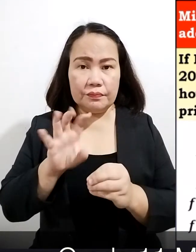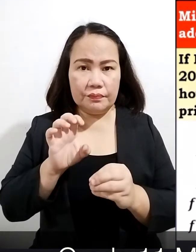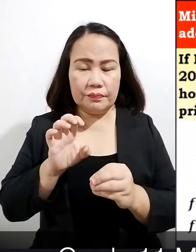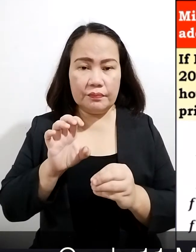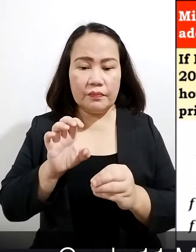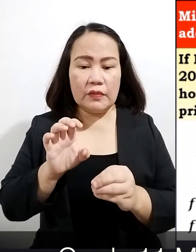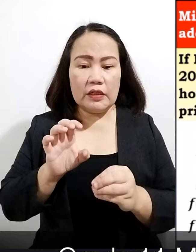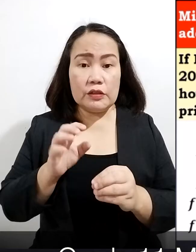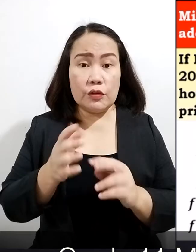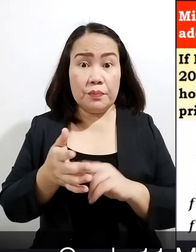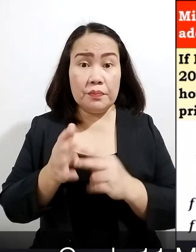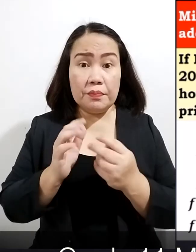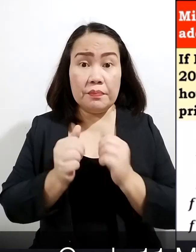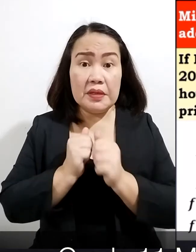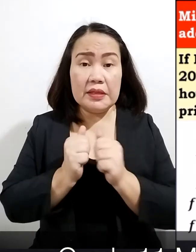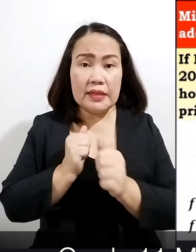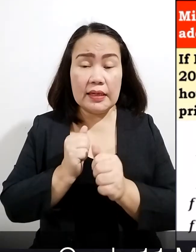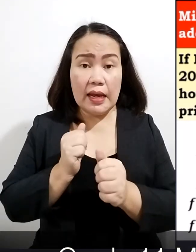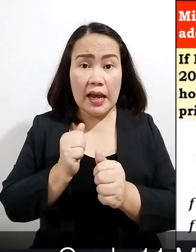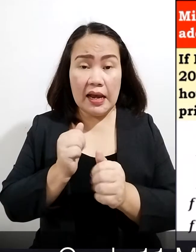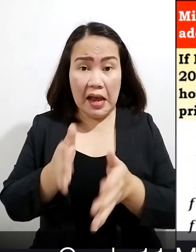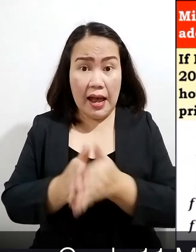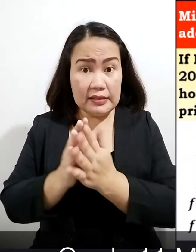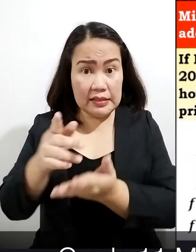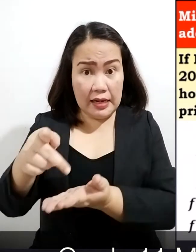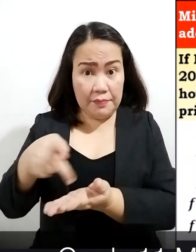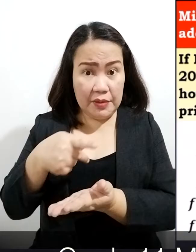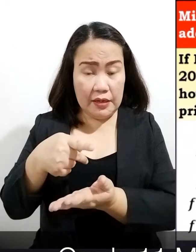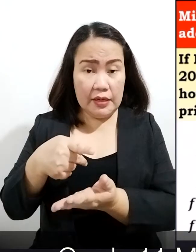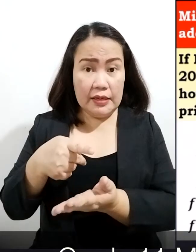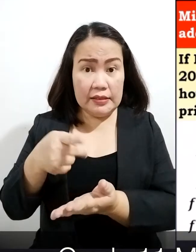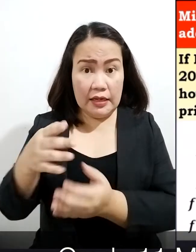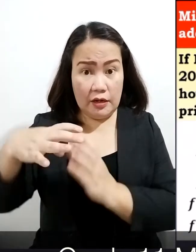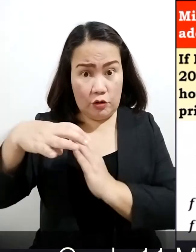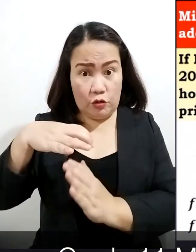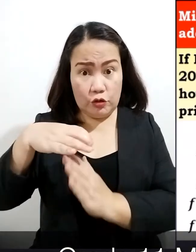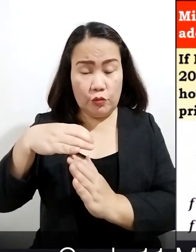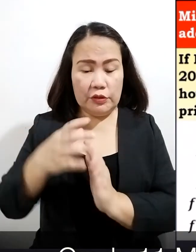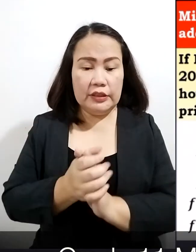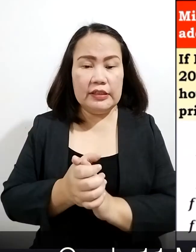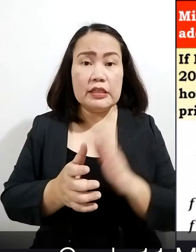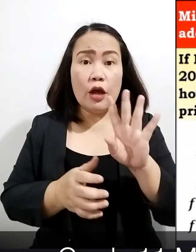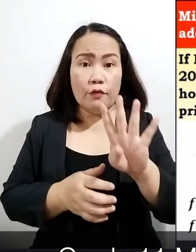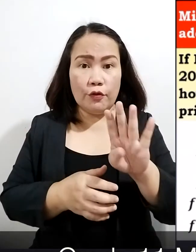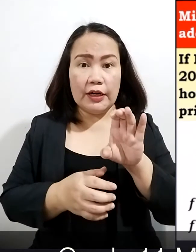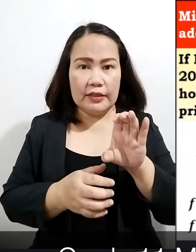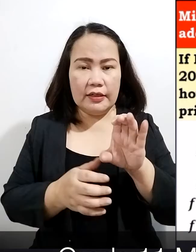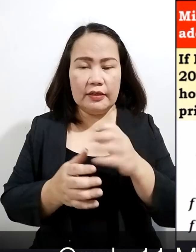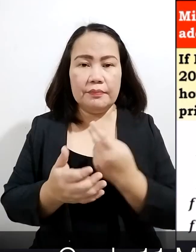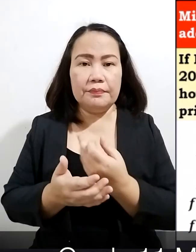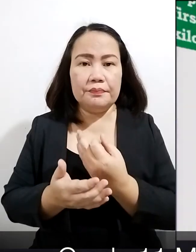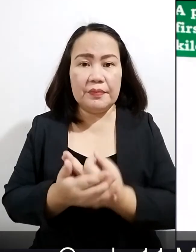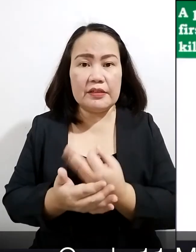ang sisingilin lang ni Mike sa kanyang loyal customer ay 400 pesos.